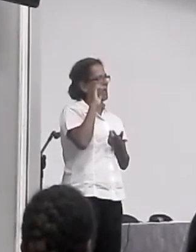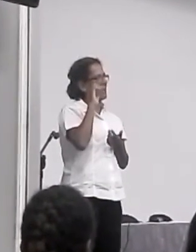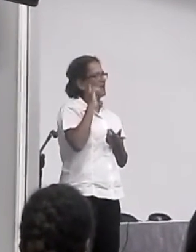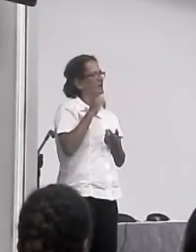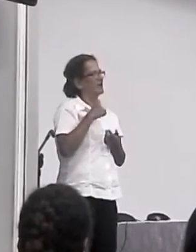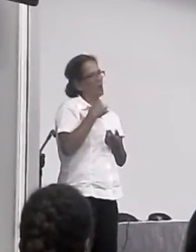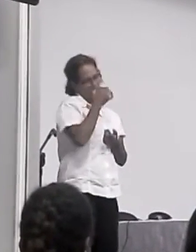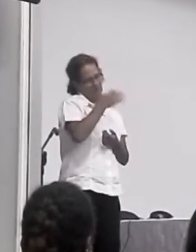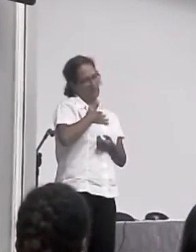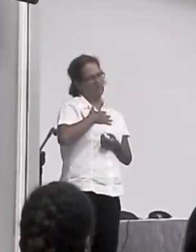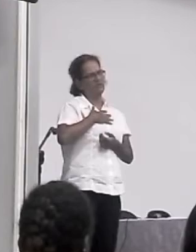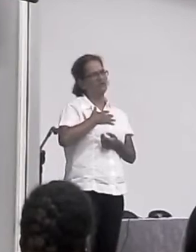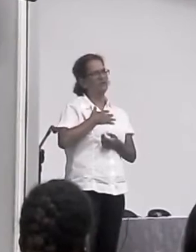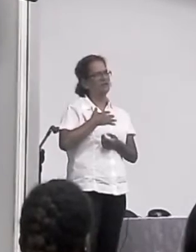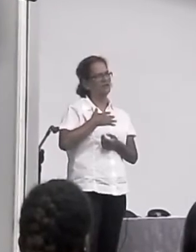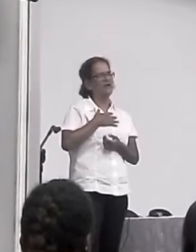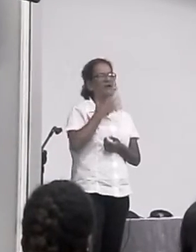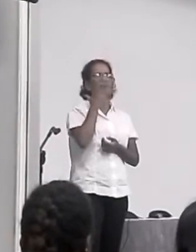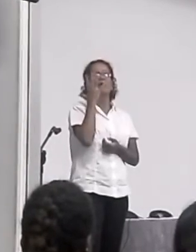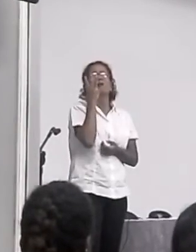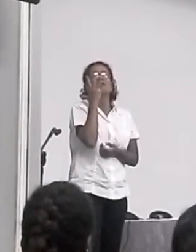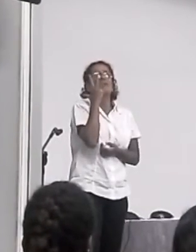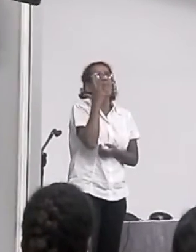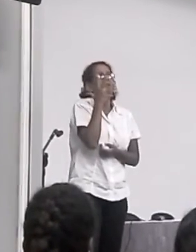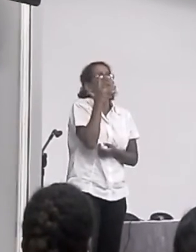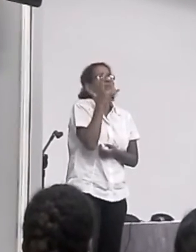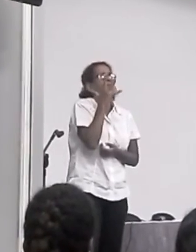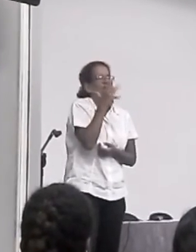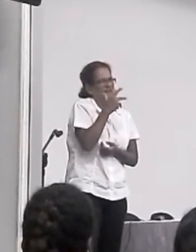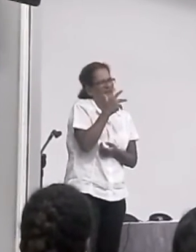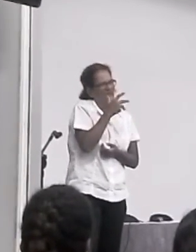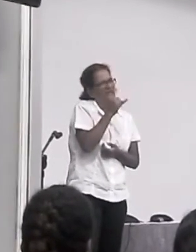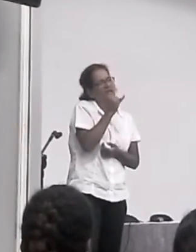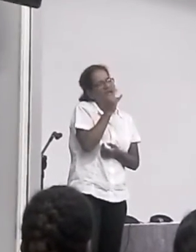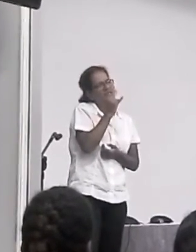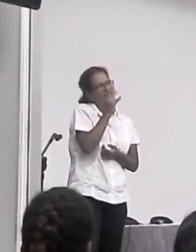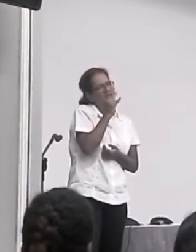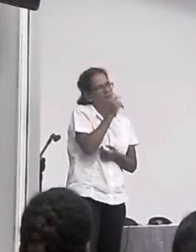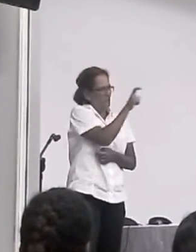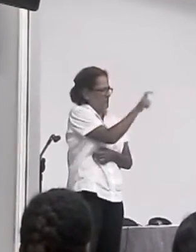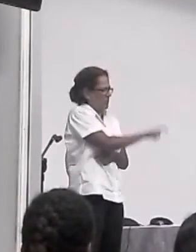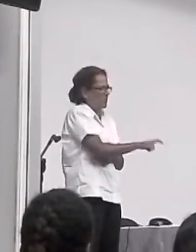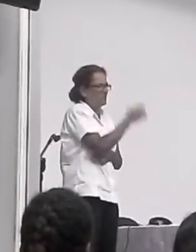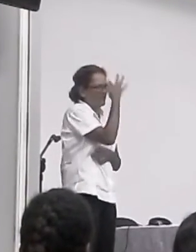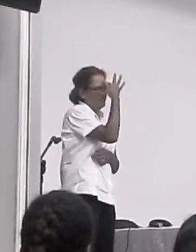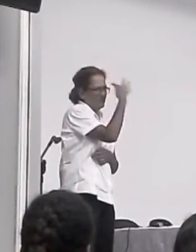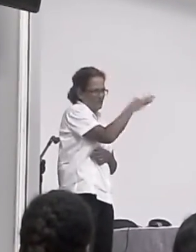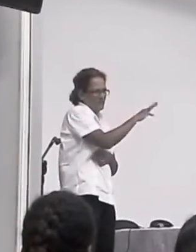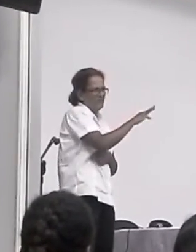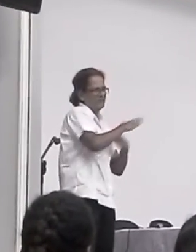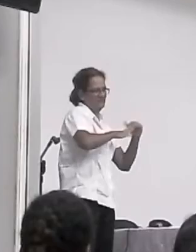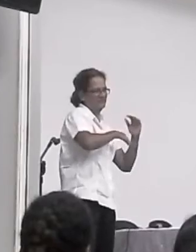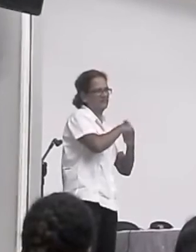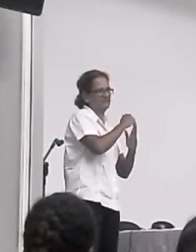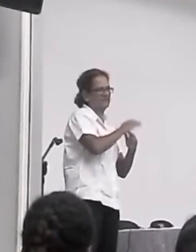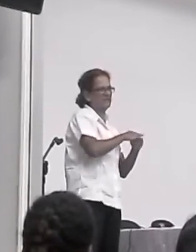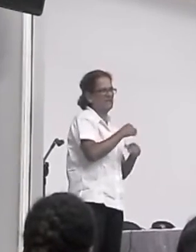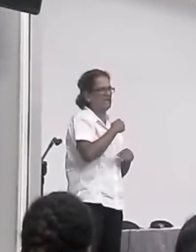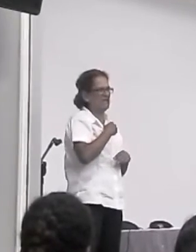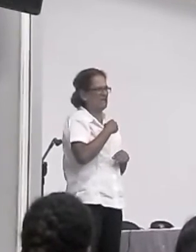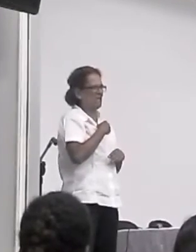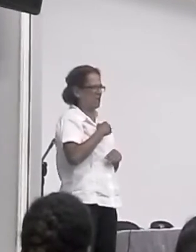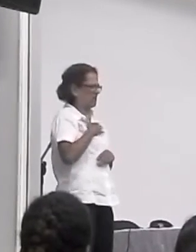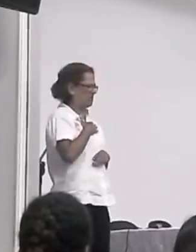lindo. Um exemplo também horroroso, mas um exemplo de um filósofo que eu nunca fui muito fã de